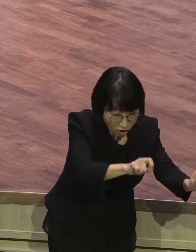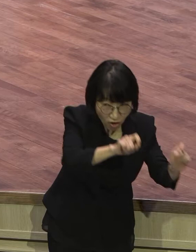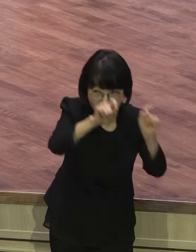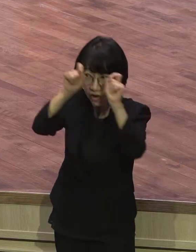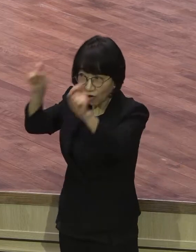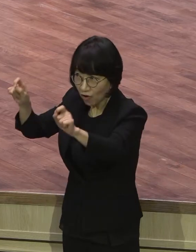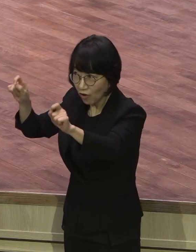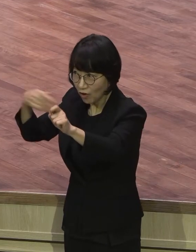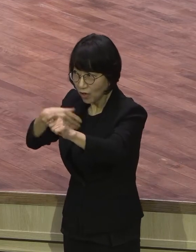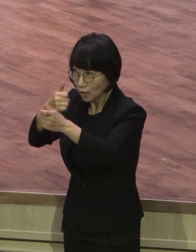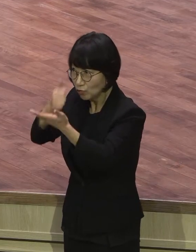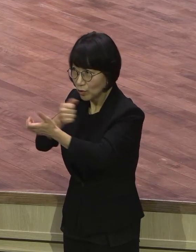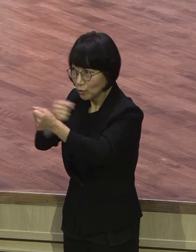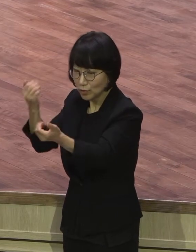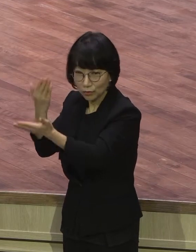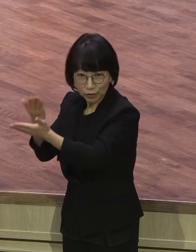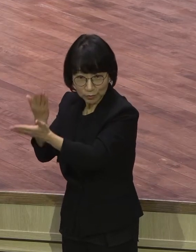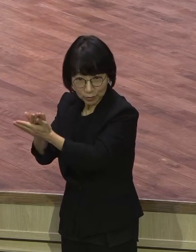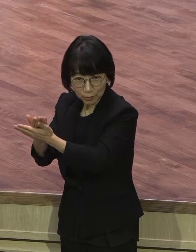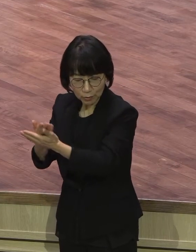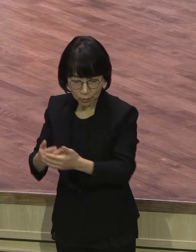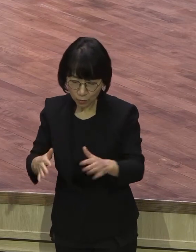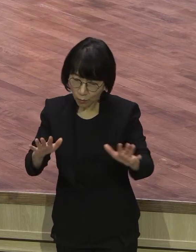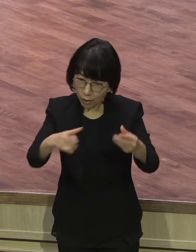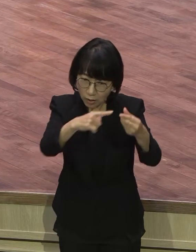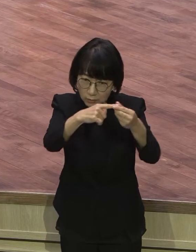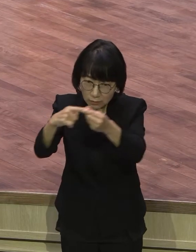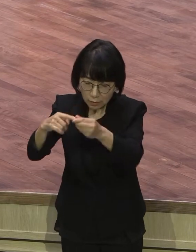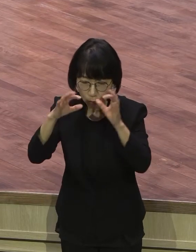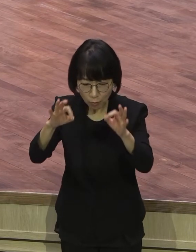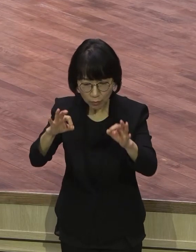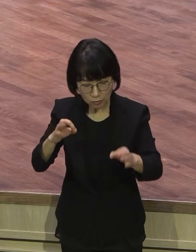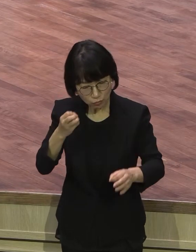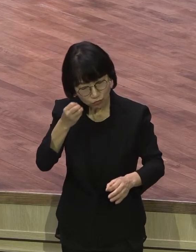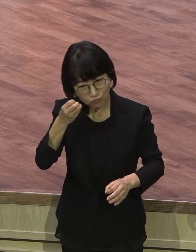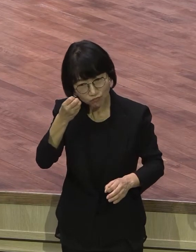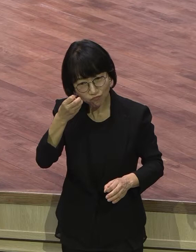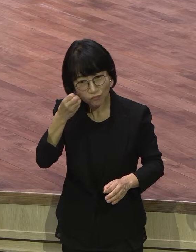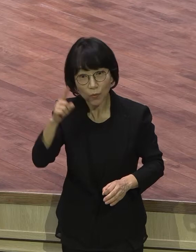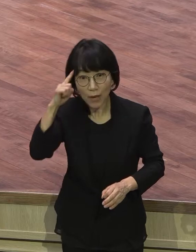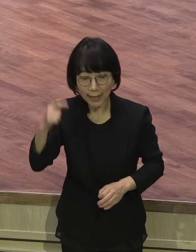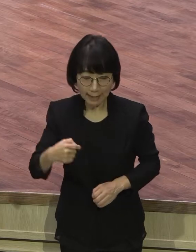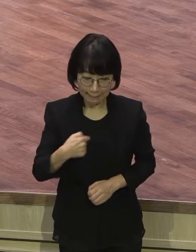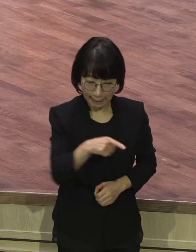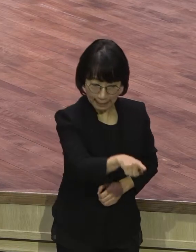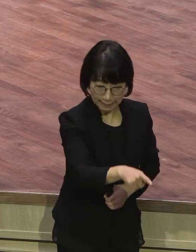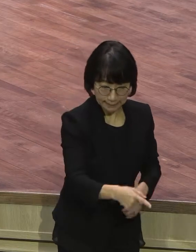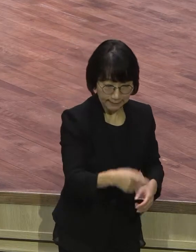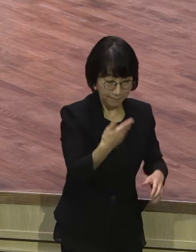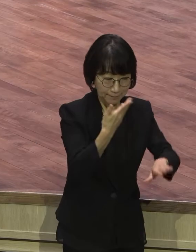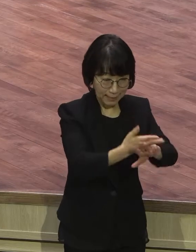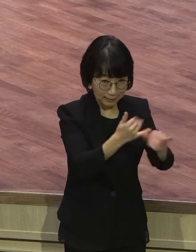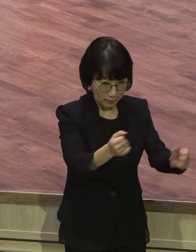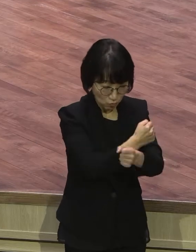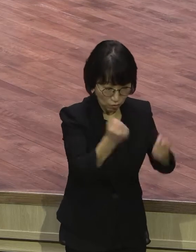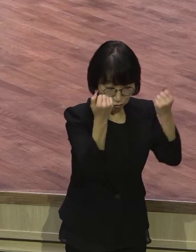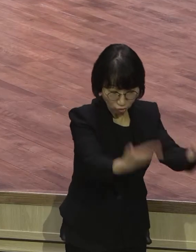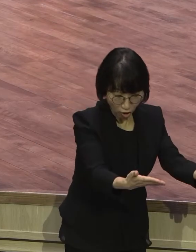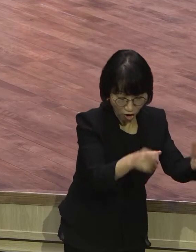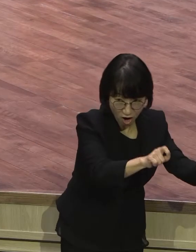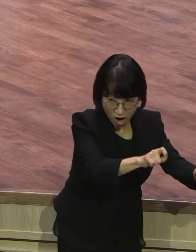부분은 주기도문에서 해석하기 쉽지 않는 부분이에요. 이 부분을 마치 하나님께서 내가 다른 사람을 용서해 주었으니까 하나님이